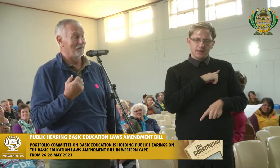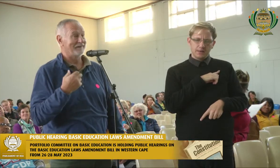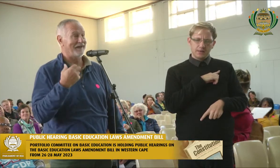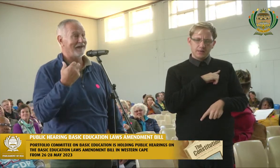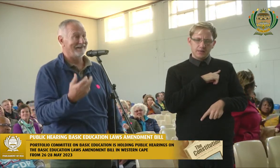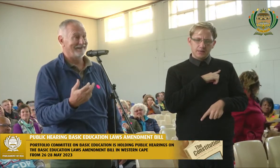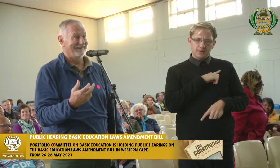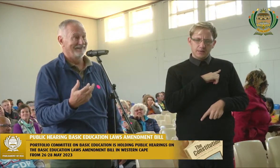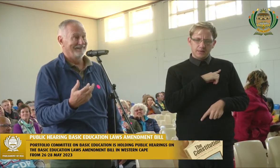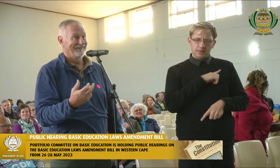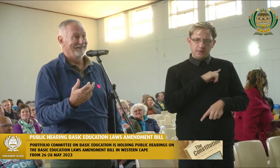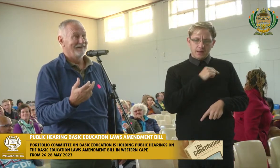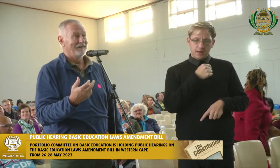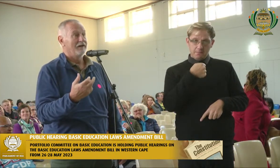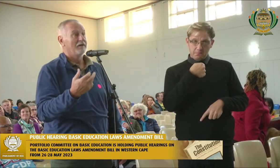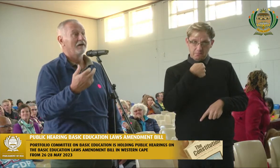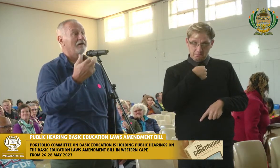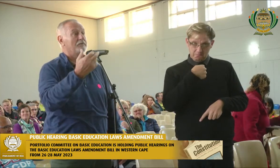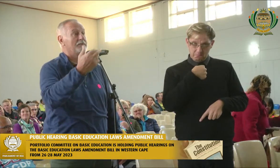omdat ek